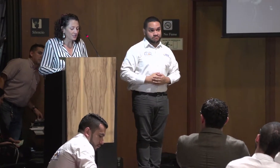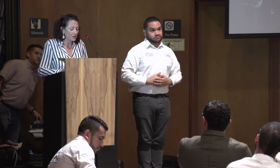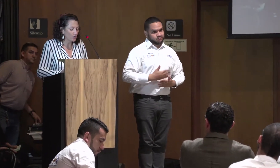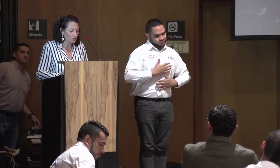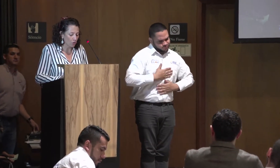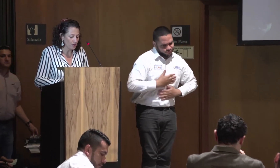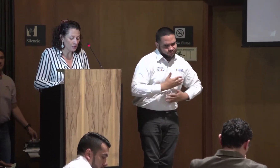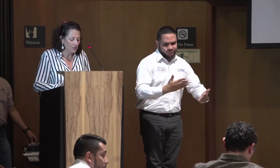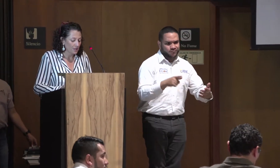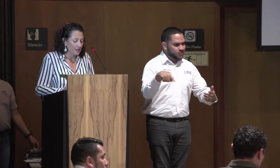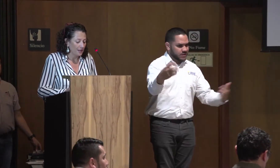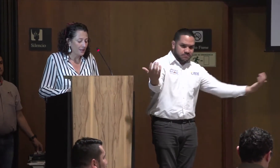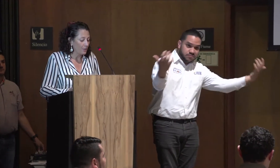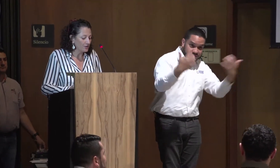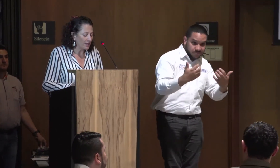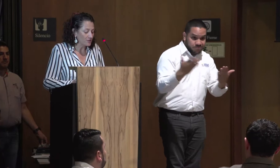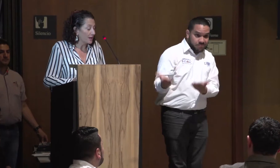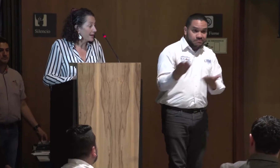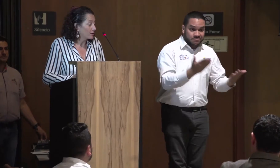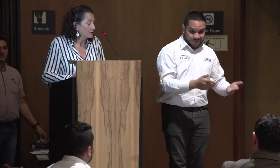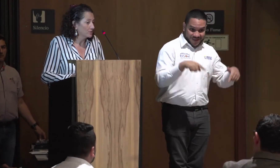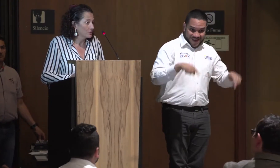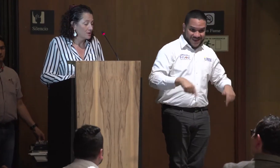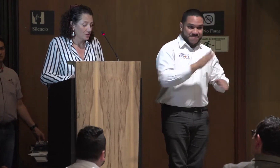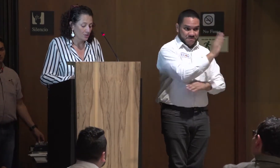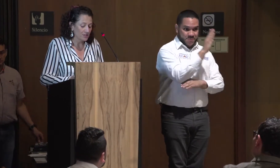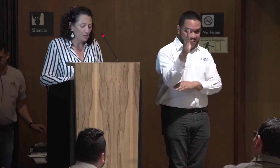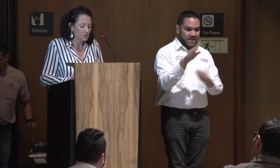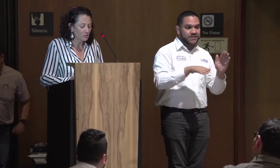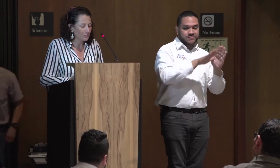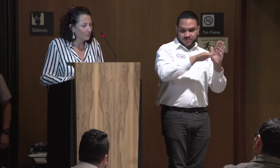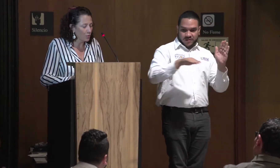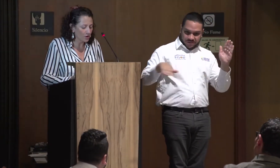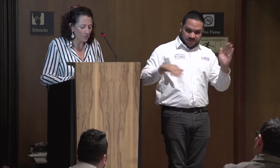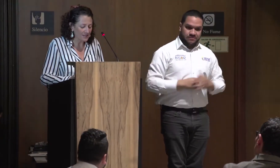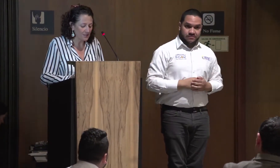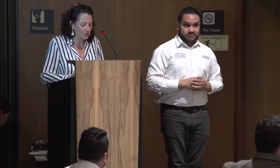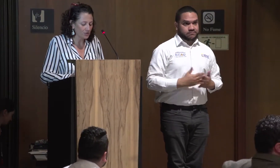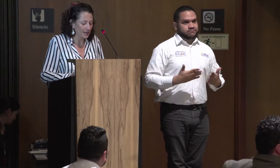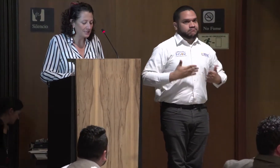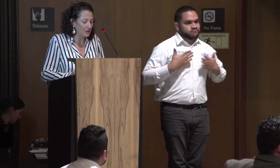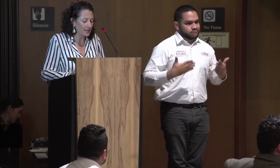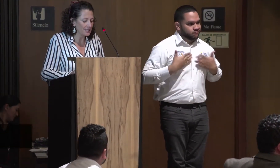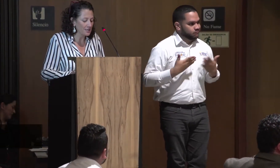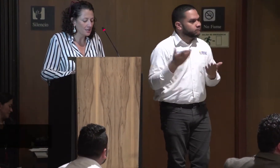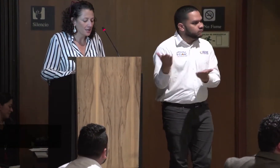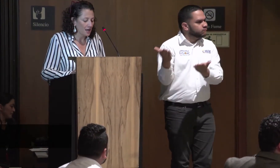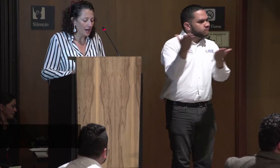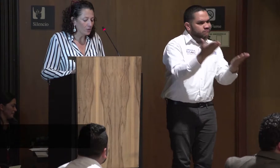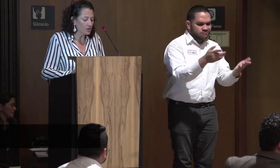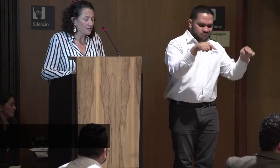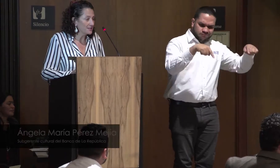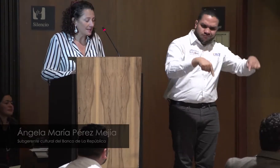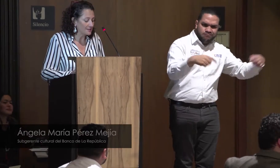gusto recibirlos hoy en la Biblioteca Luis Ángel Arango. Nos sentimos muy complacidos de recibir aquí